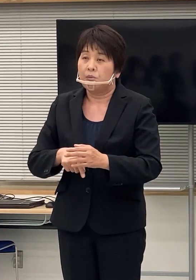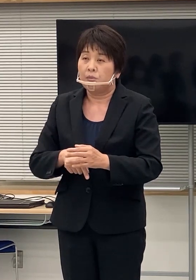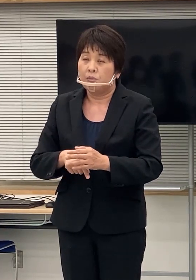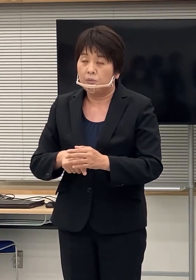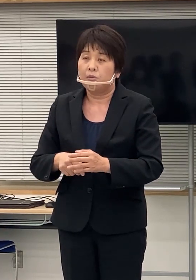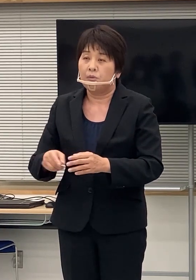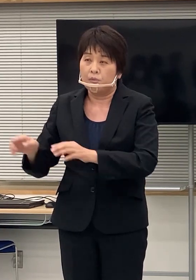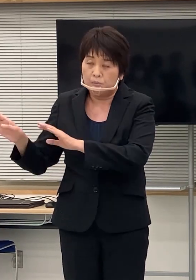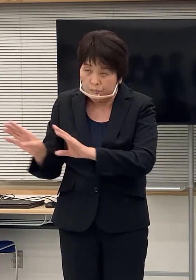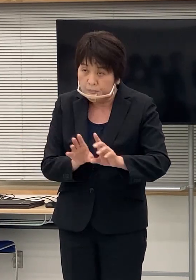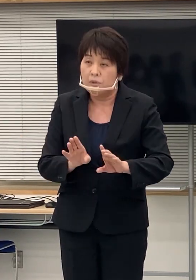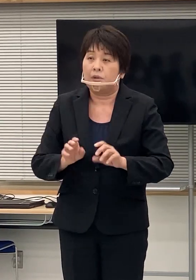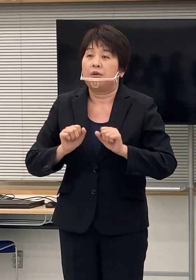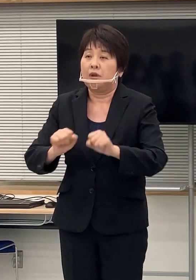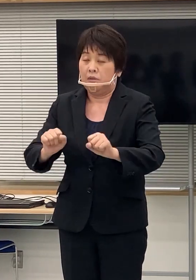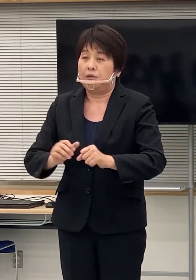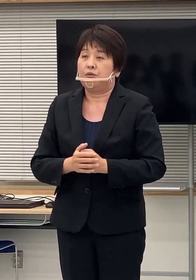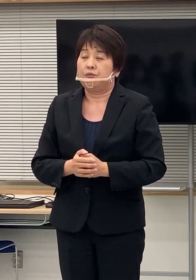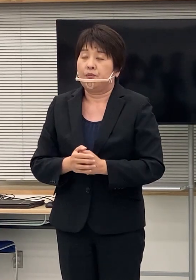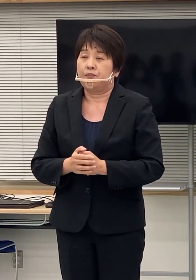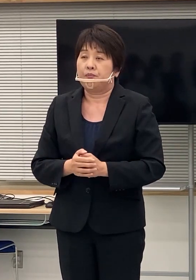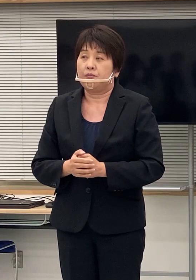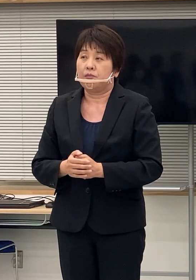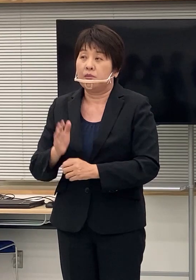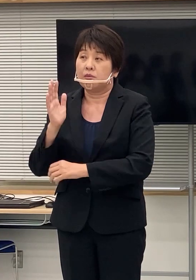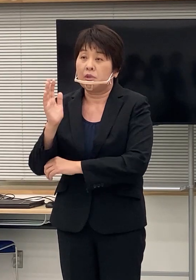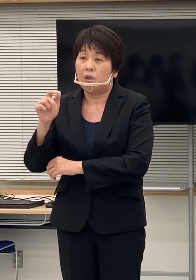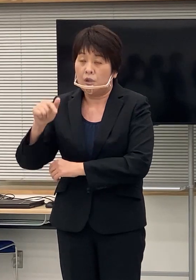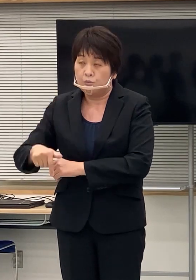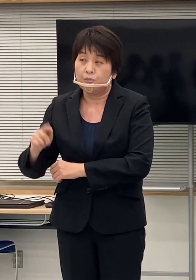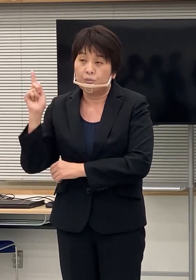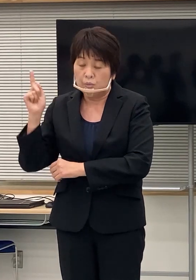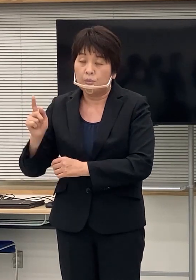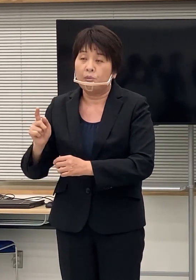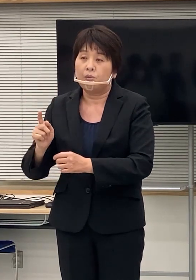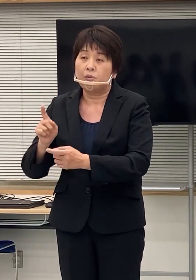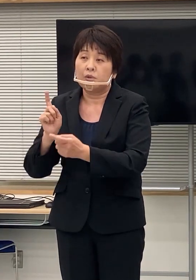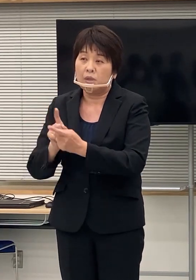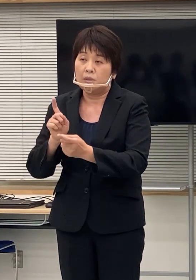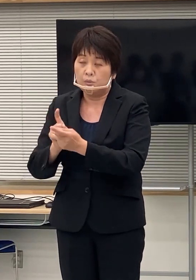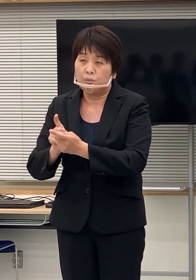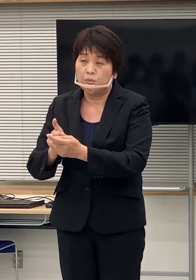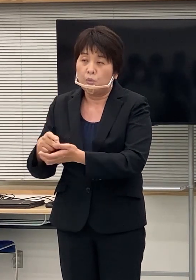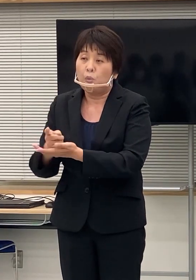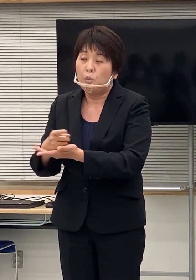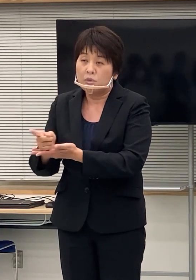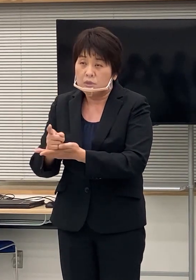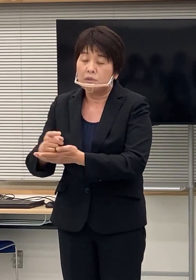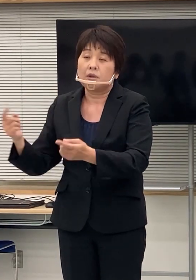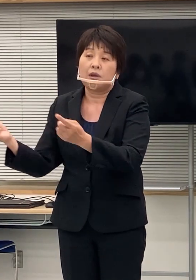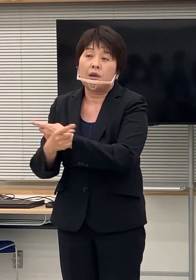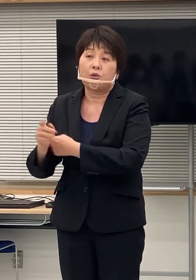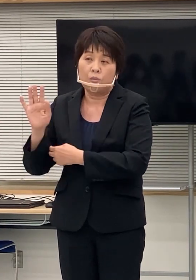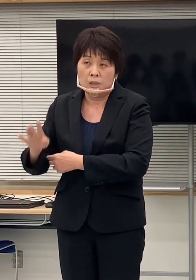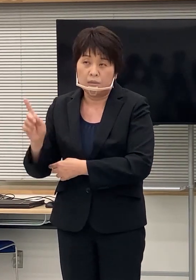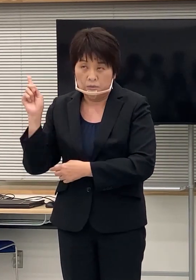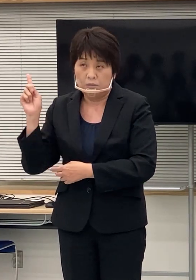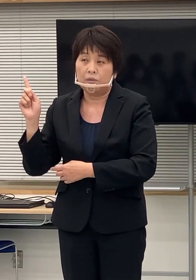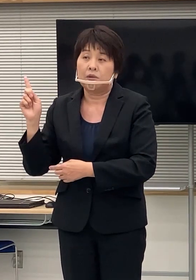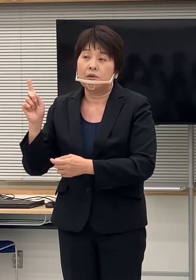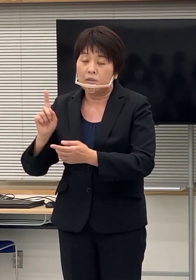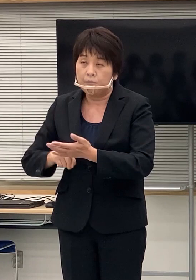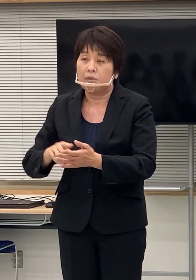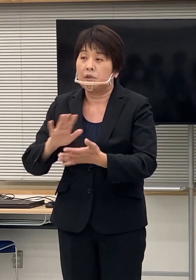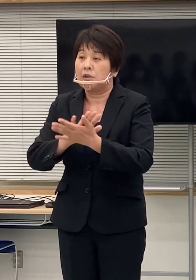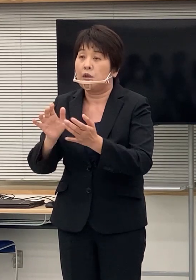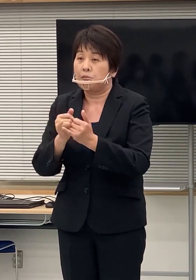ているところでありますけれども、政府における基本的対処方針の変更を踏まえて、県民の皆さ